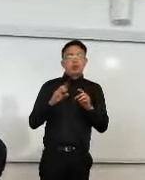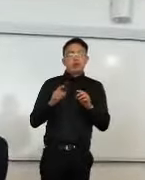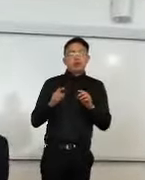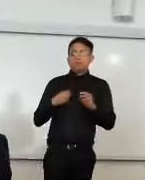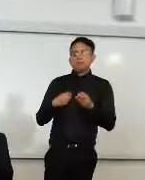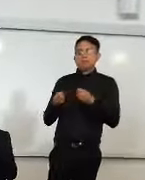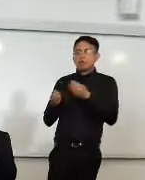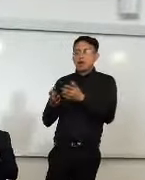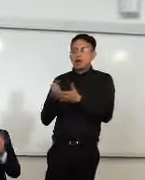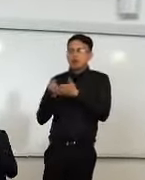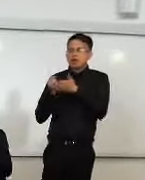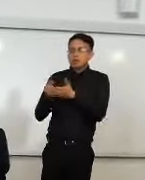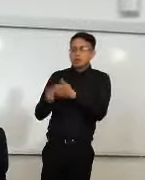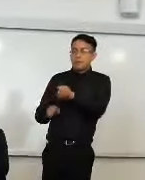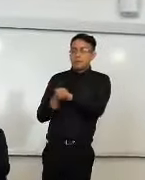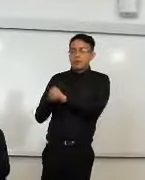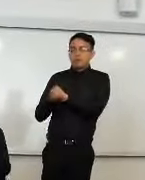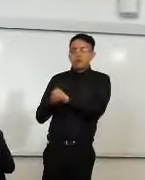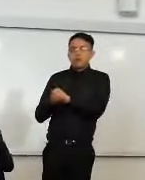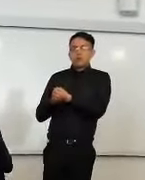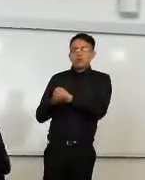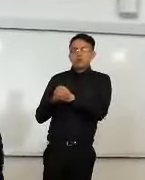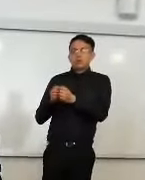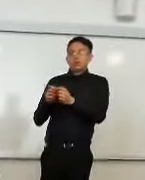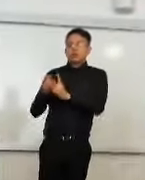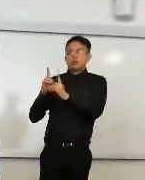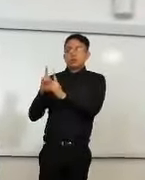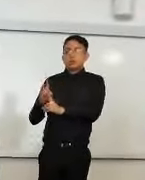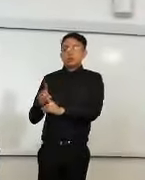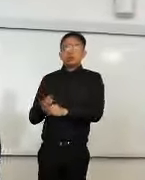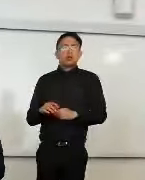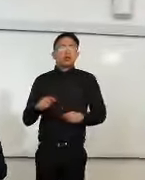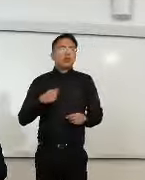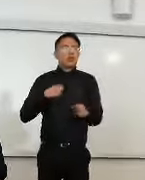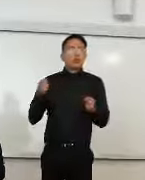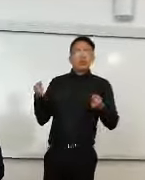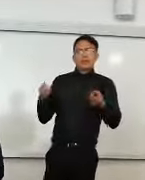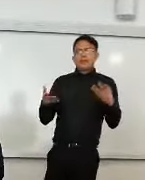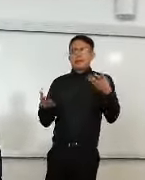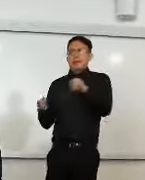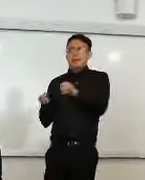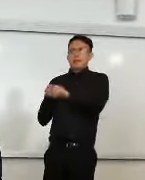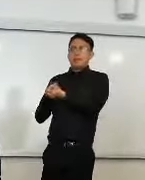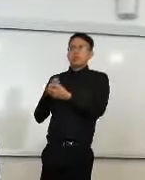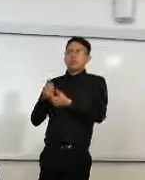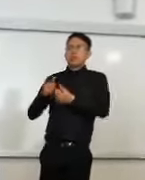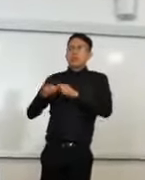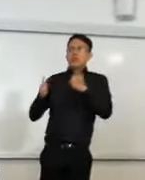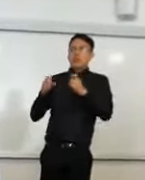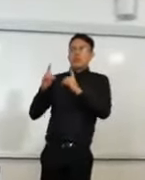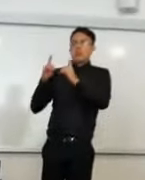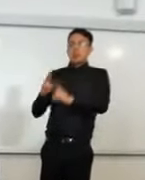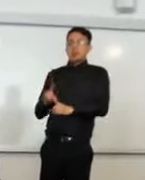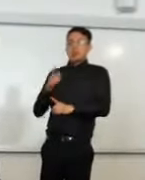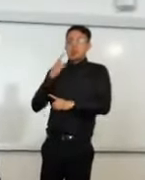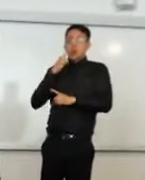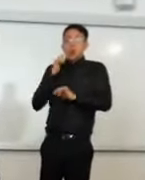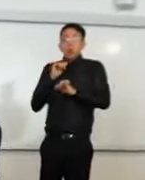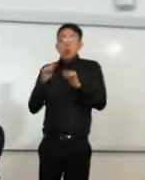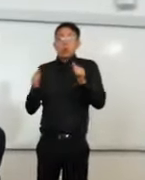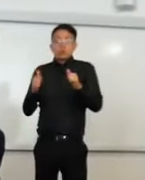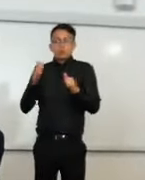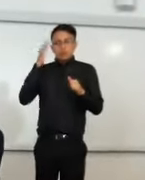salud. En algún momento se hablan de todos los tipos de apoyos y dijimos, no, pues vamos a centrar en los apoyos para toma de decisiones, porque algunos otros tipos de apoyos